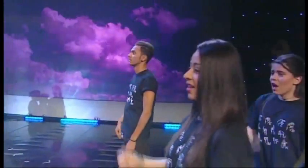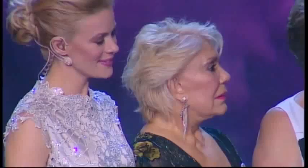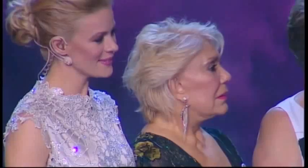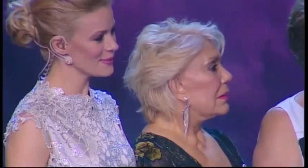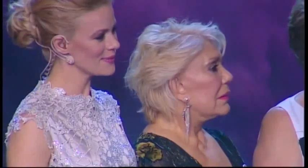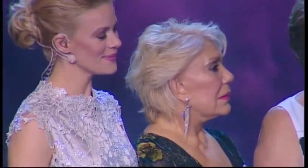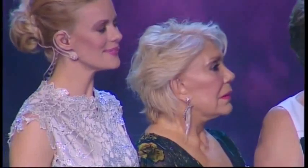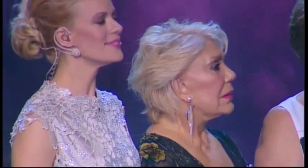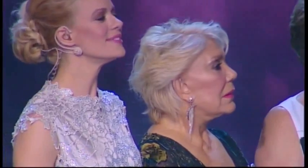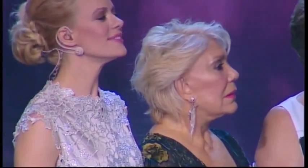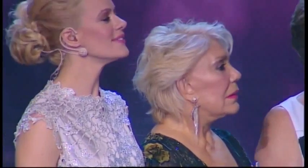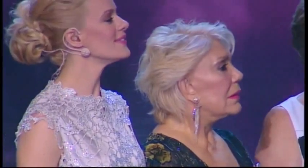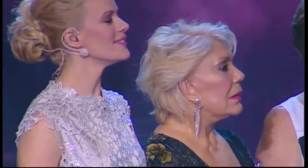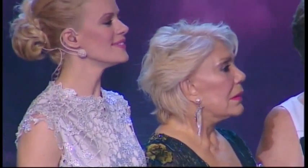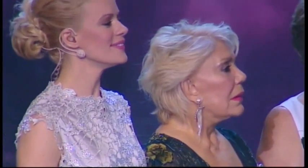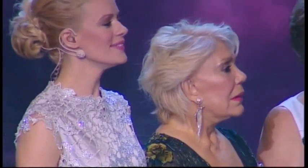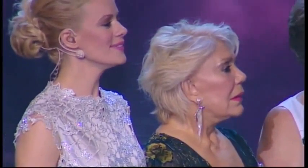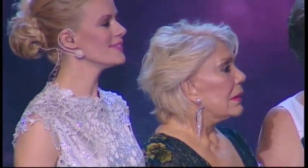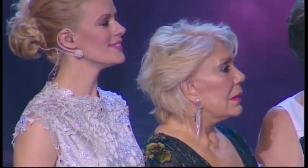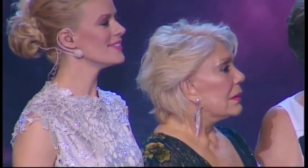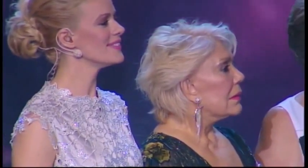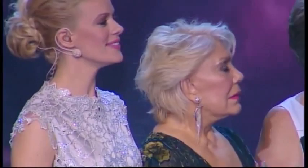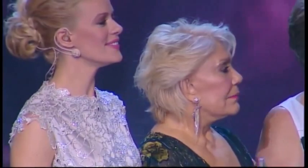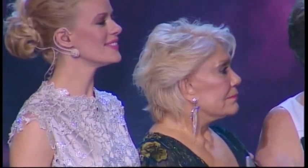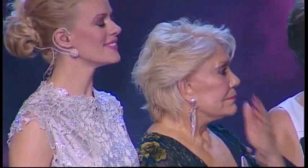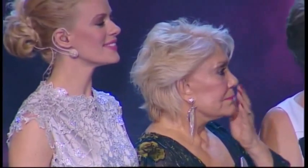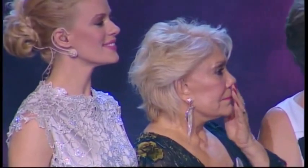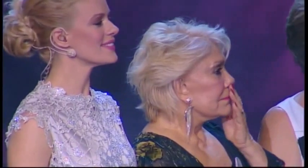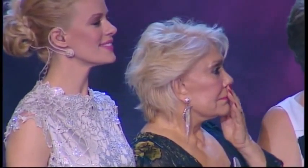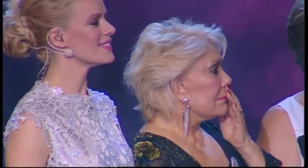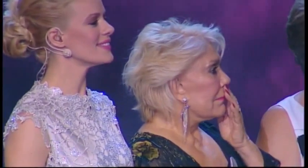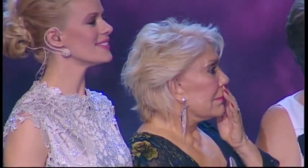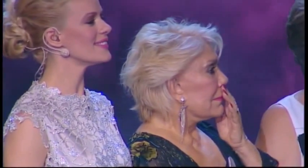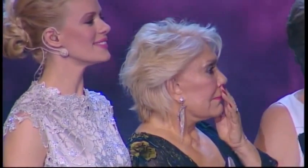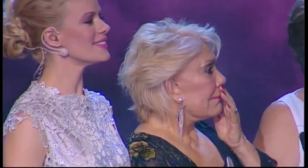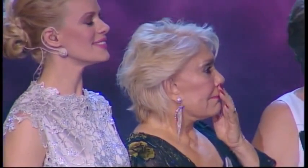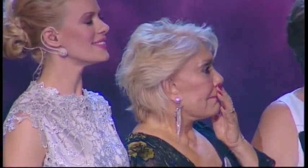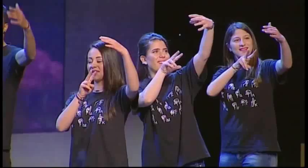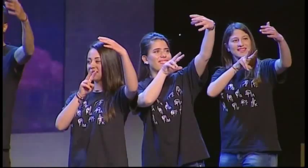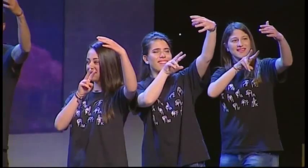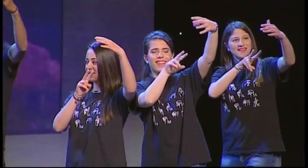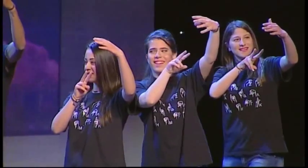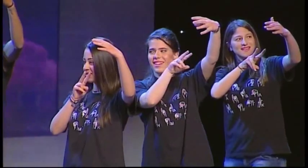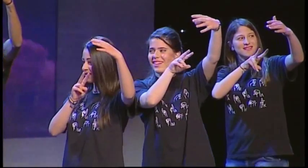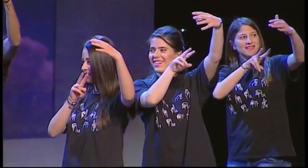Εγώ έχω μάθει πάντα να κοιτάω ψηλά τον ήλιο με στα μάτια.